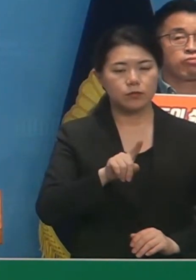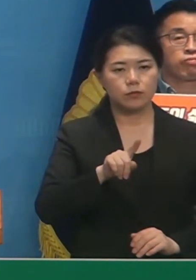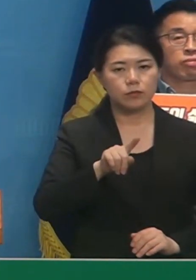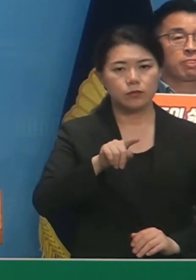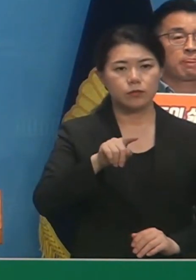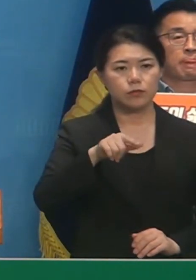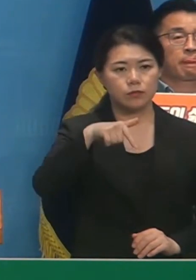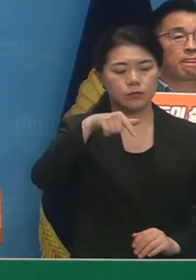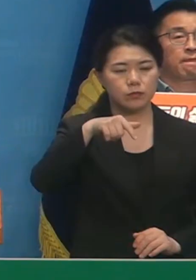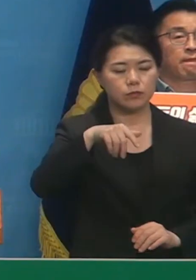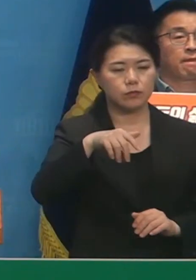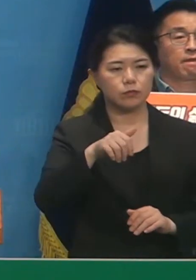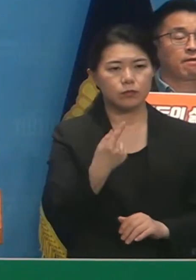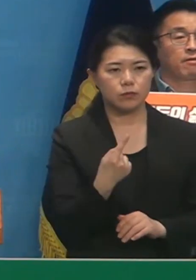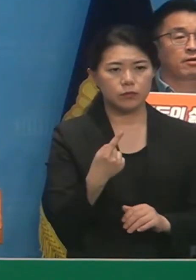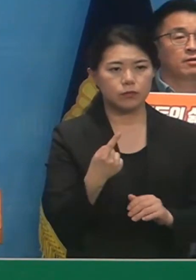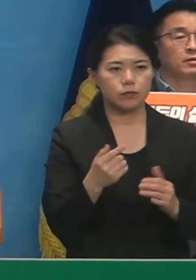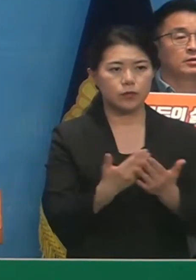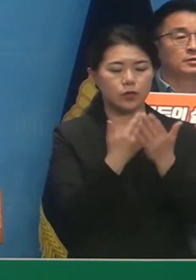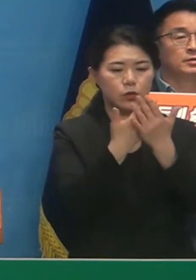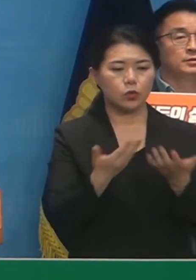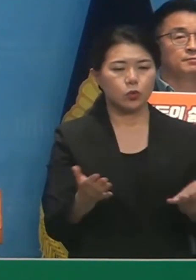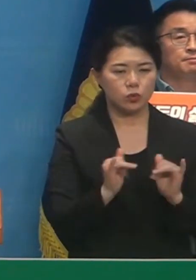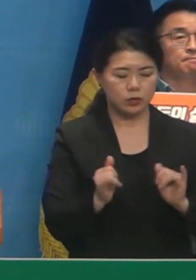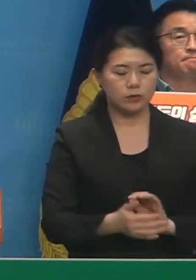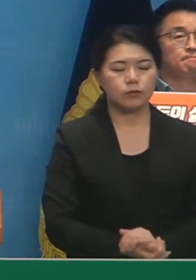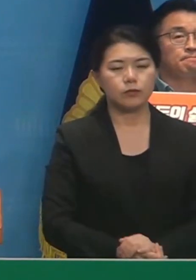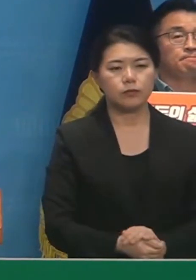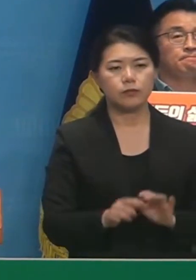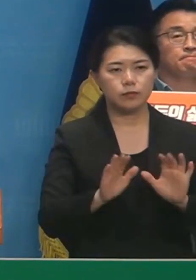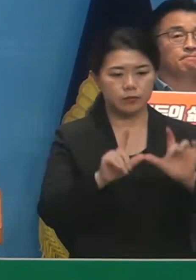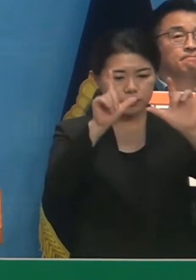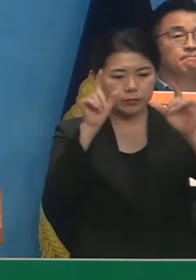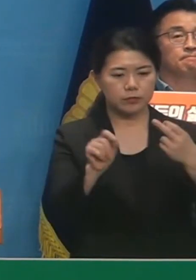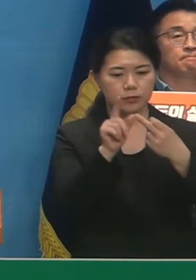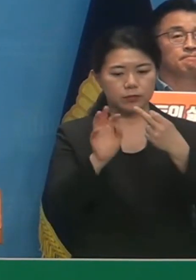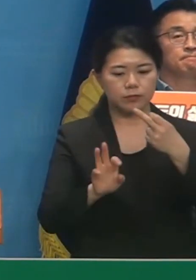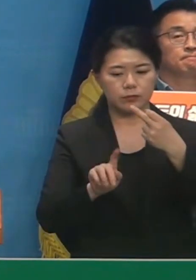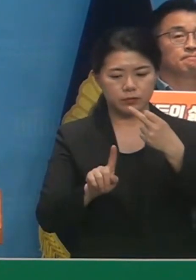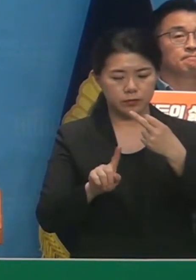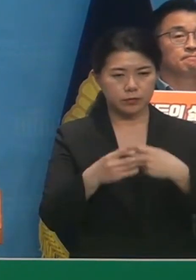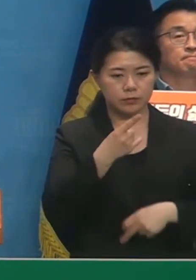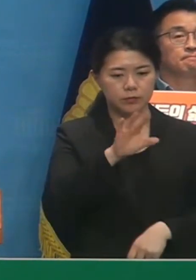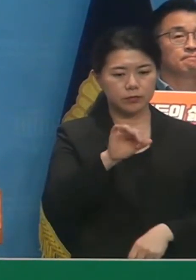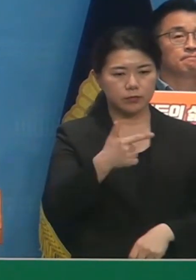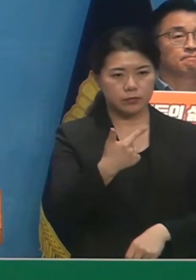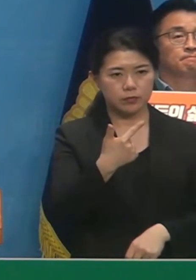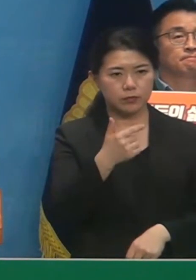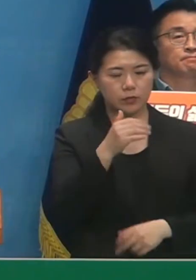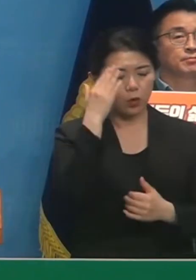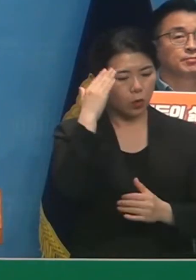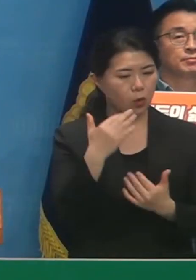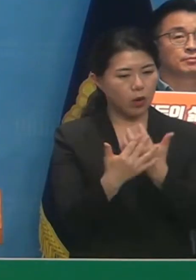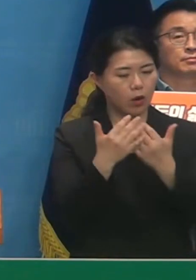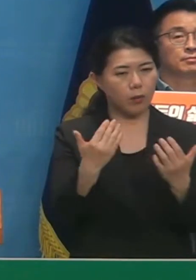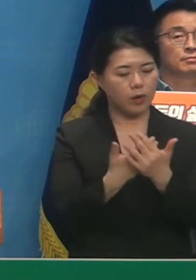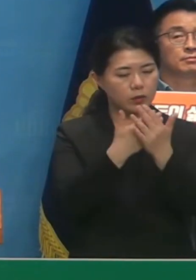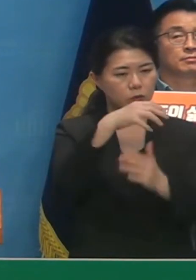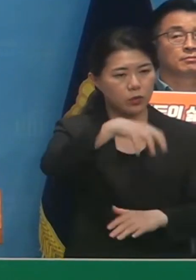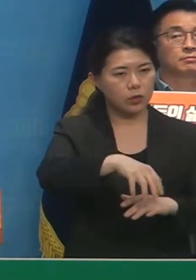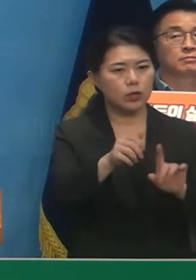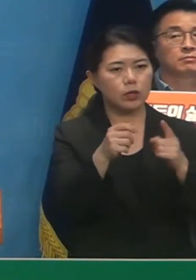한국서발전노동자위원장 조인호입니다. 올해 12월 31일 태안화력 1호기가